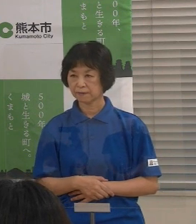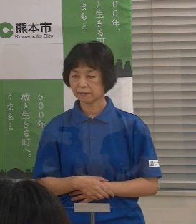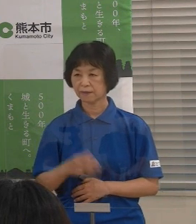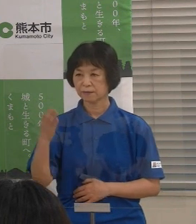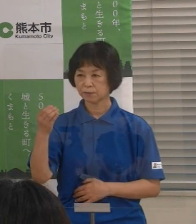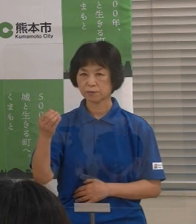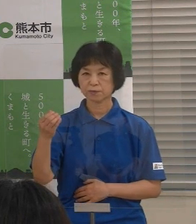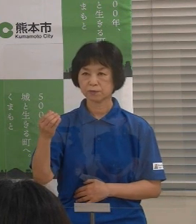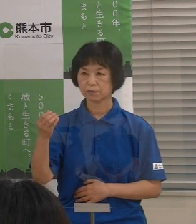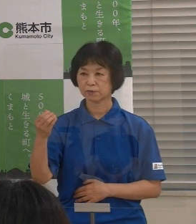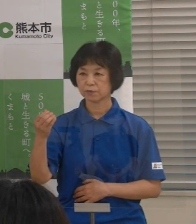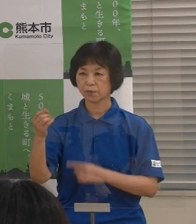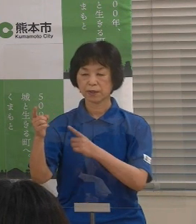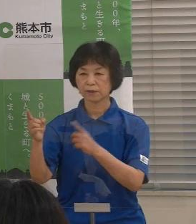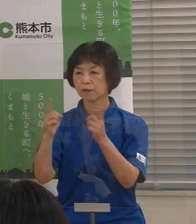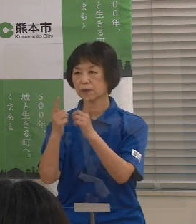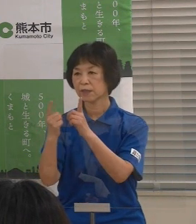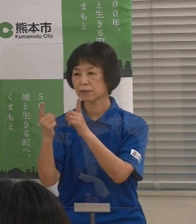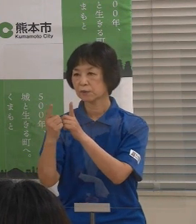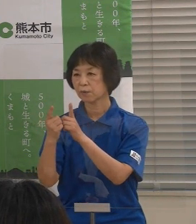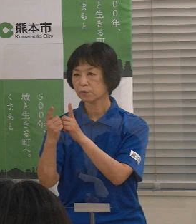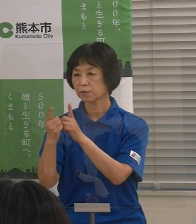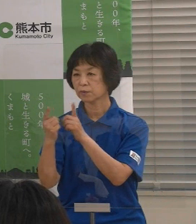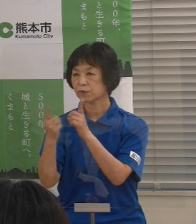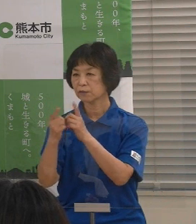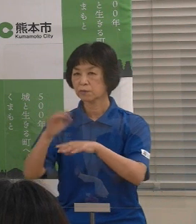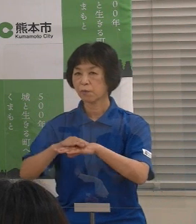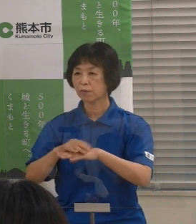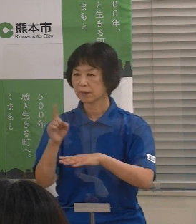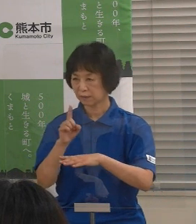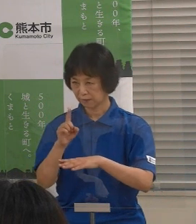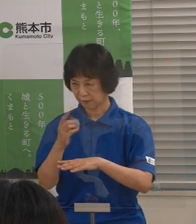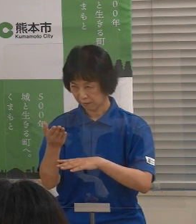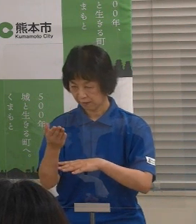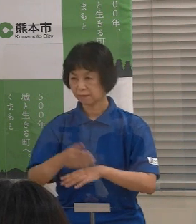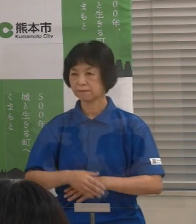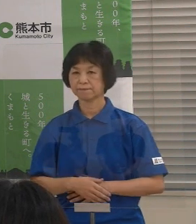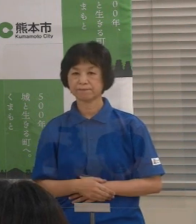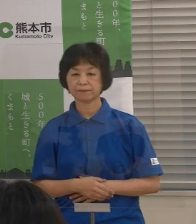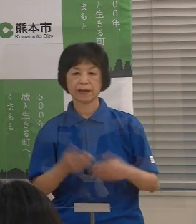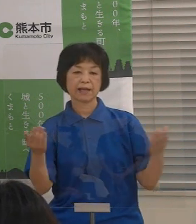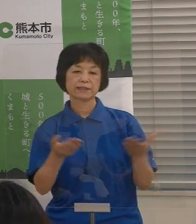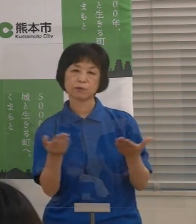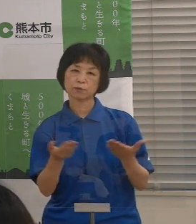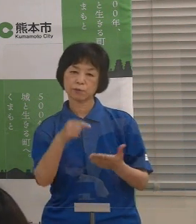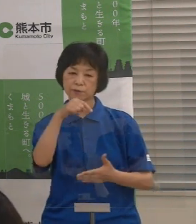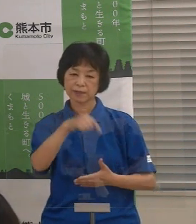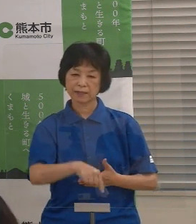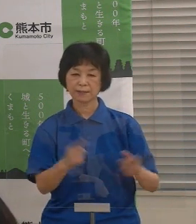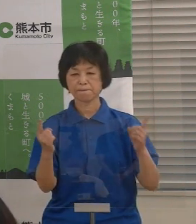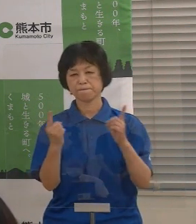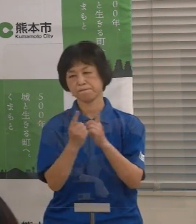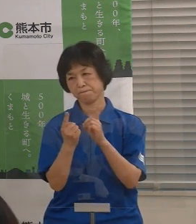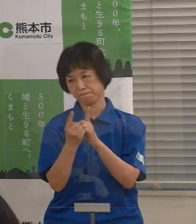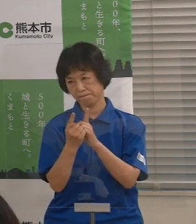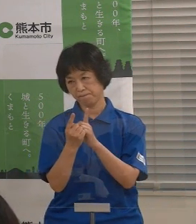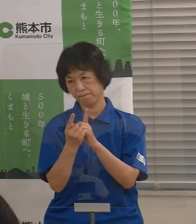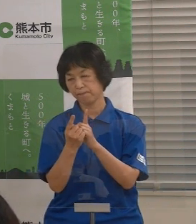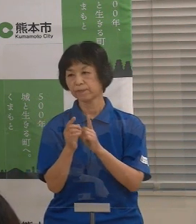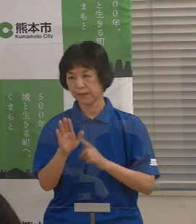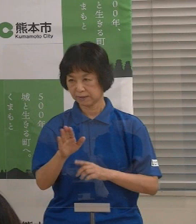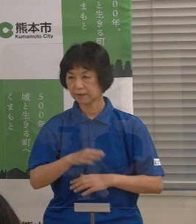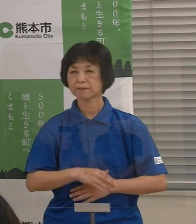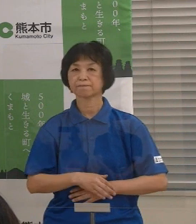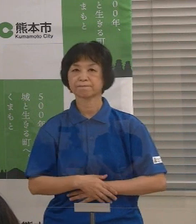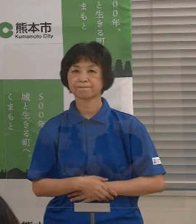と接触ありということなんですが、 はい、 どういう接触だった か。これは勤務の中で接触をされているということでありま